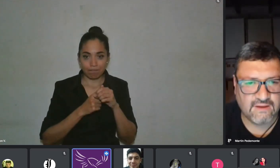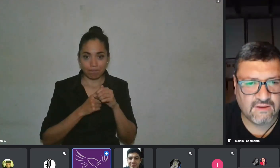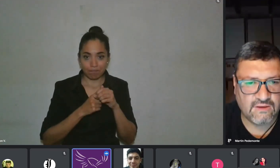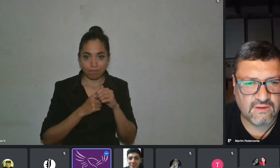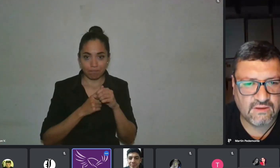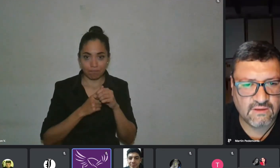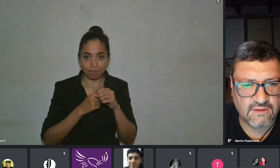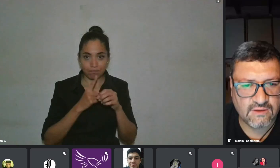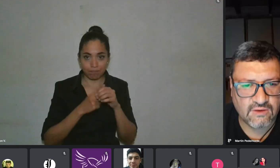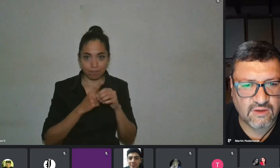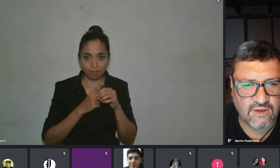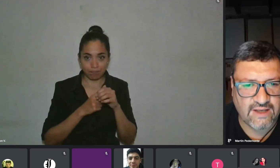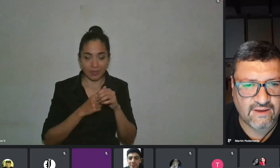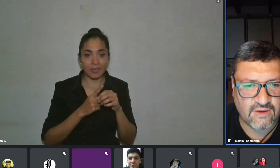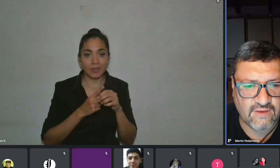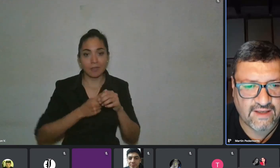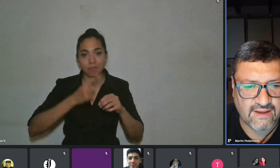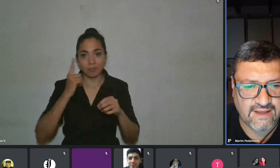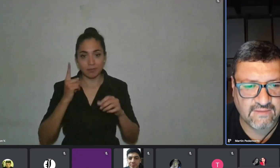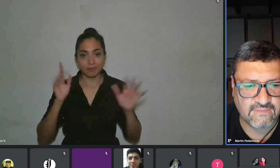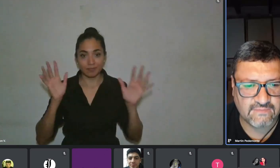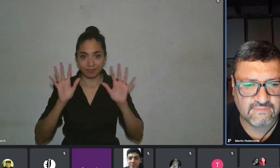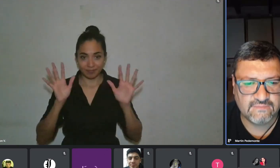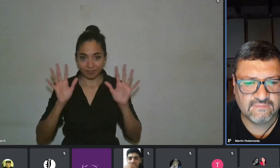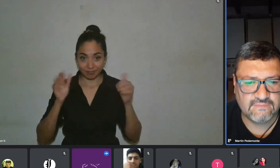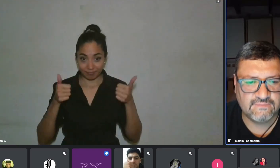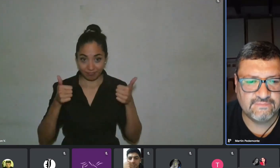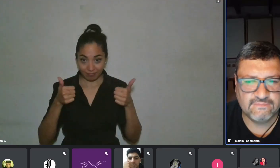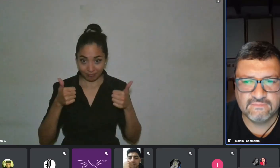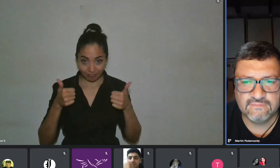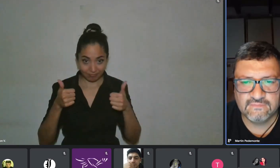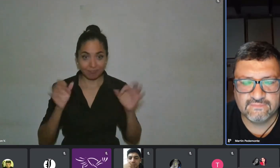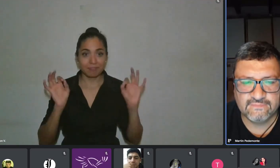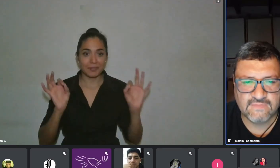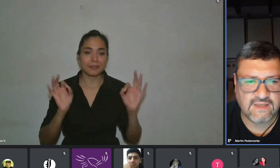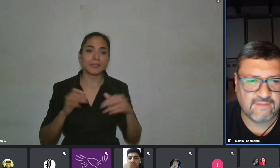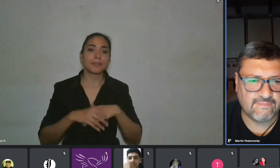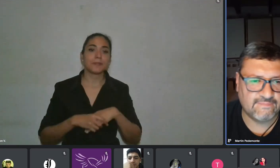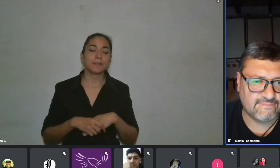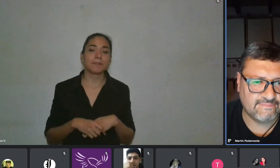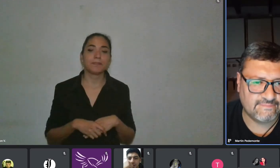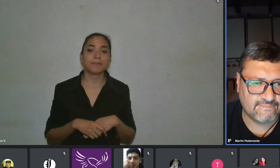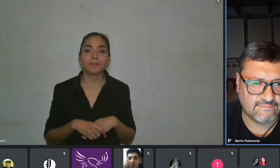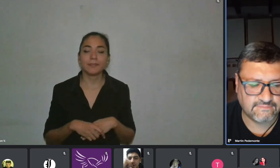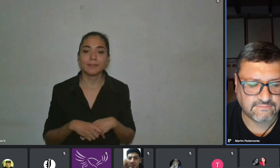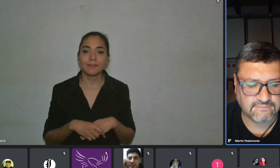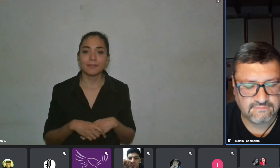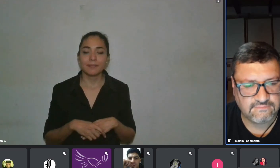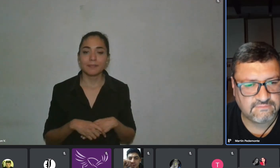Está muteado, profe. Hola, hola, hola, hola. ¿Ahí? Ahí está. Sí.